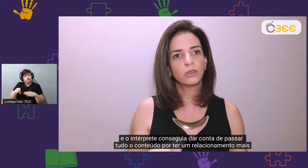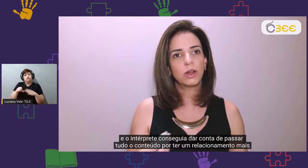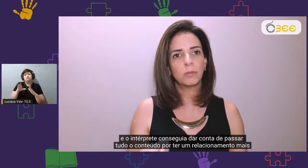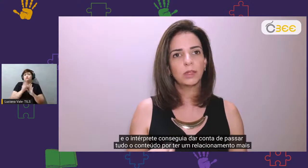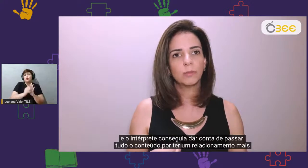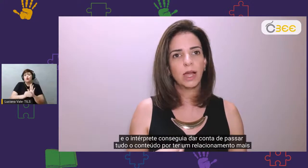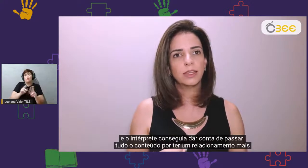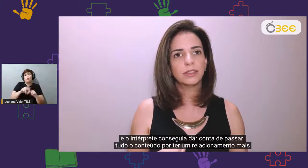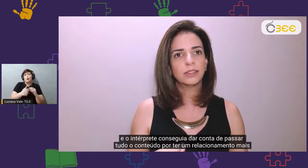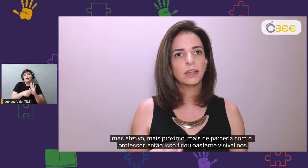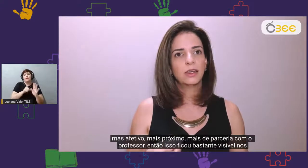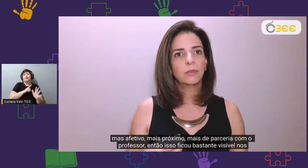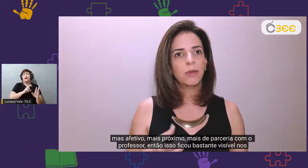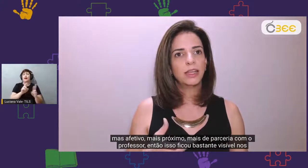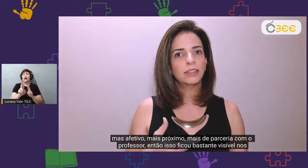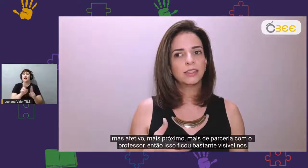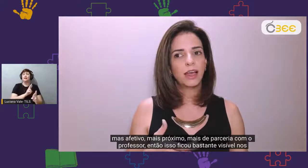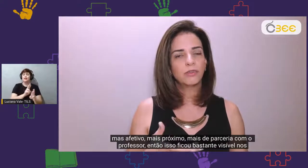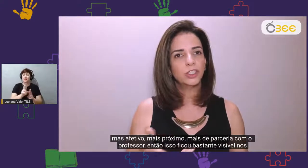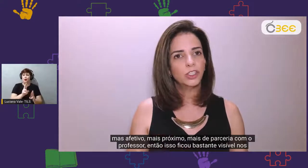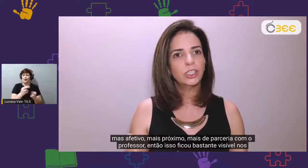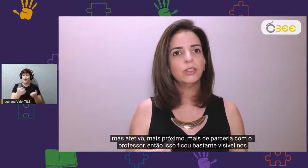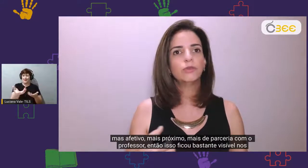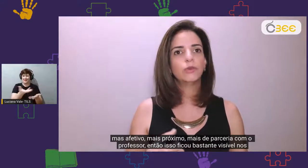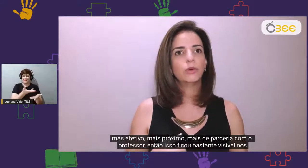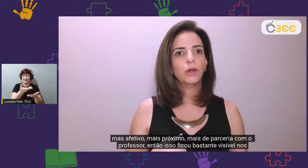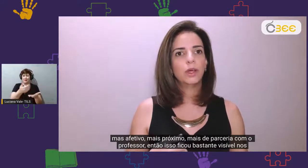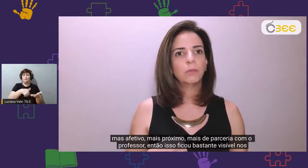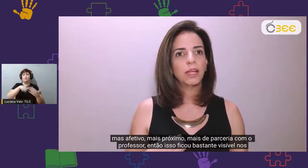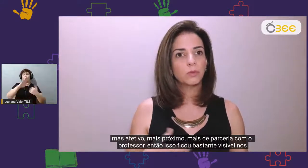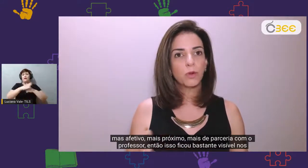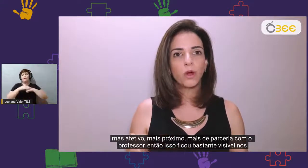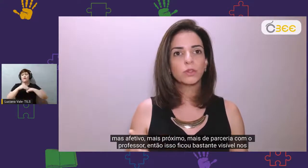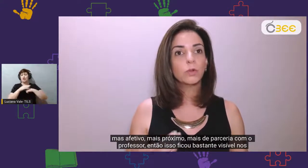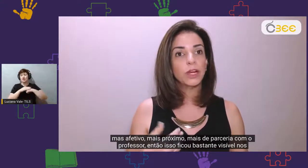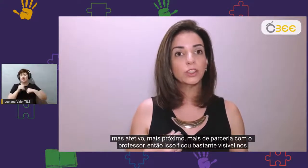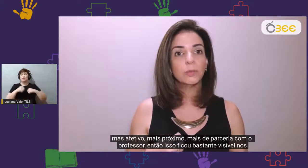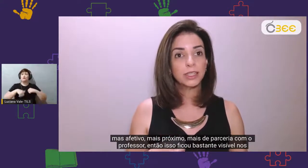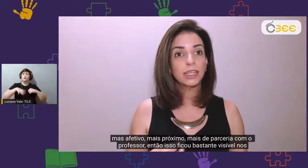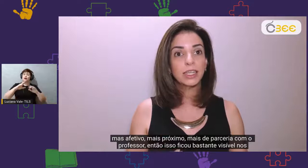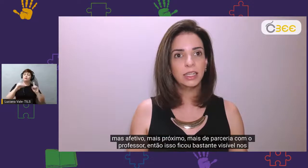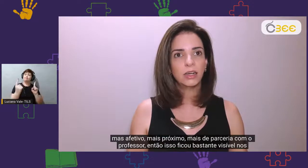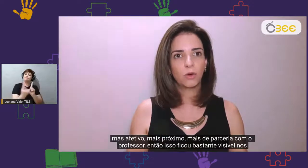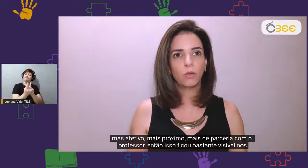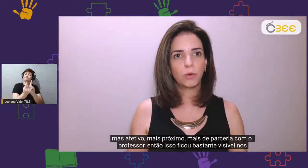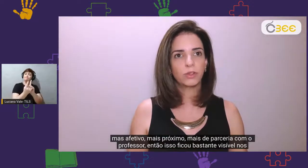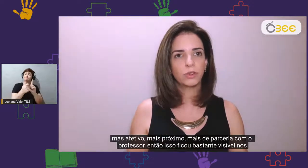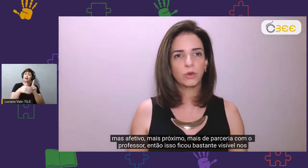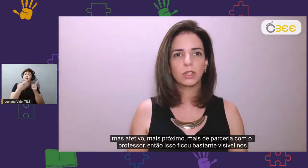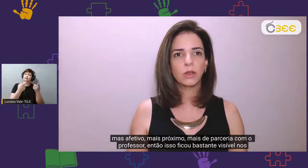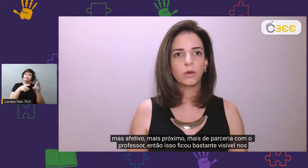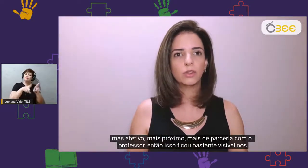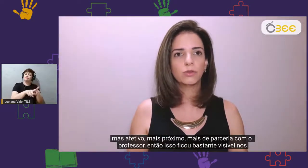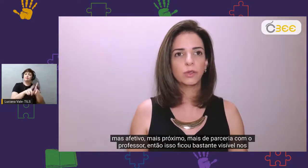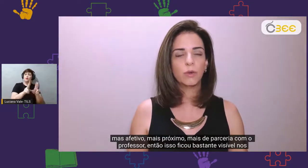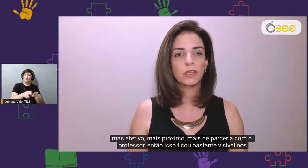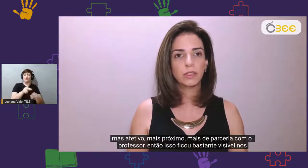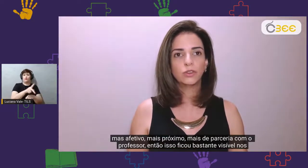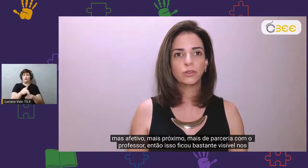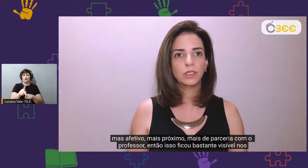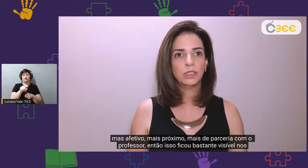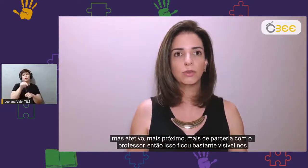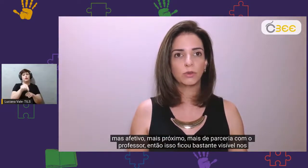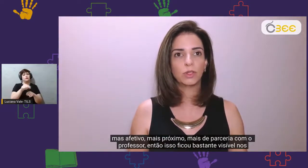ter um relacionamento mais afetivo, mais próximo, mais de parceria com o professor. Então, isso